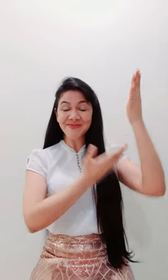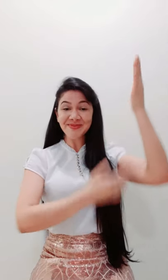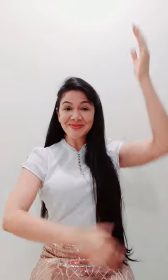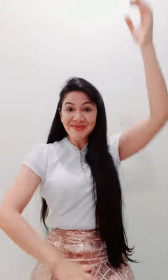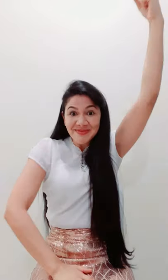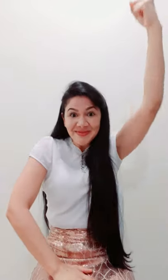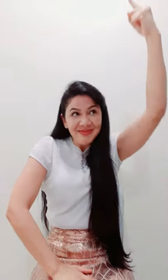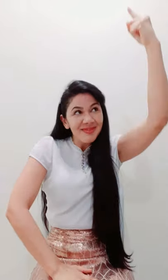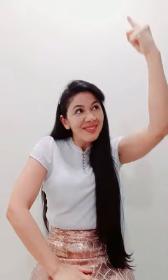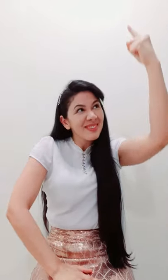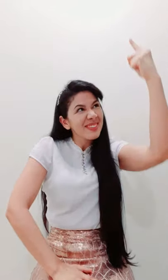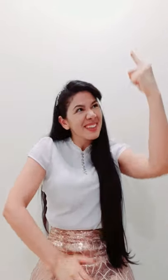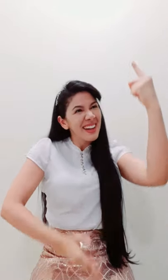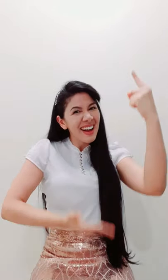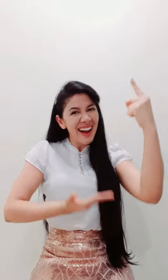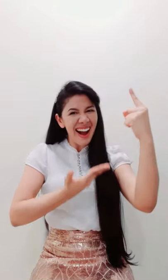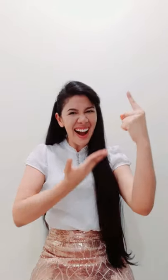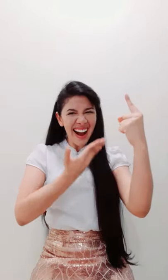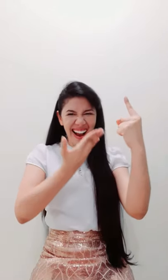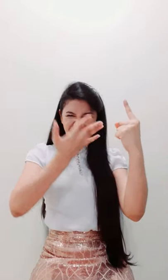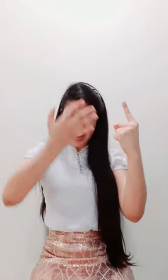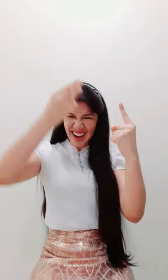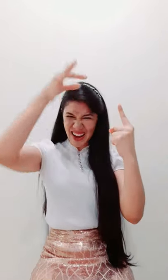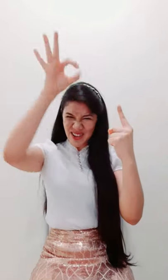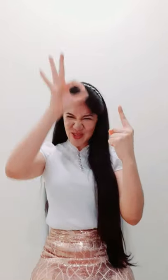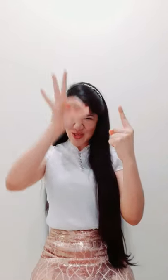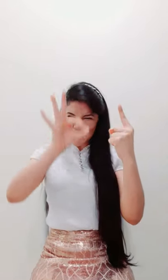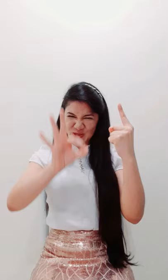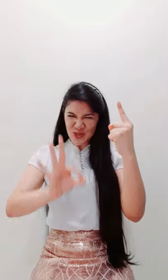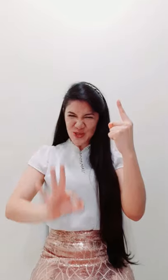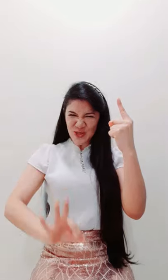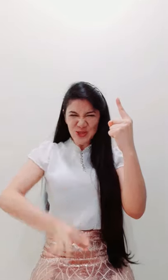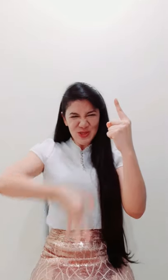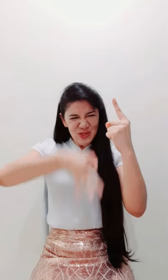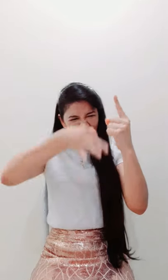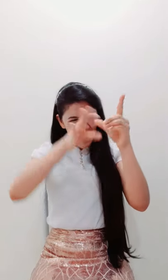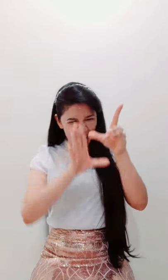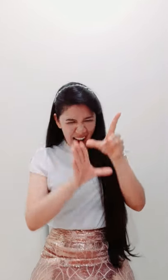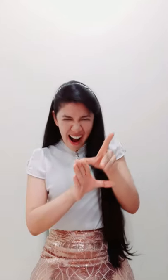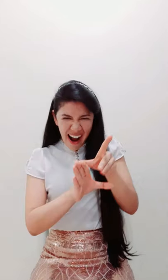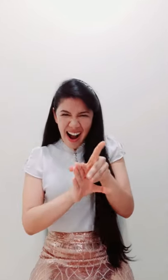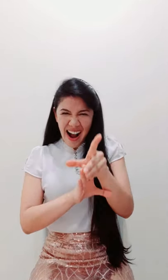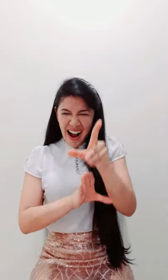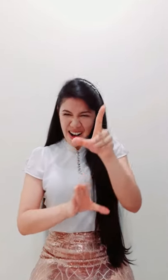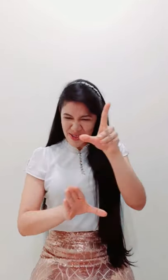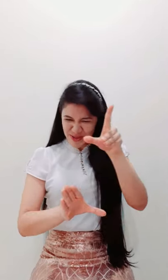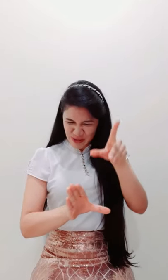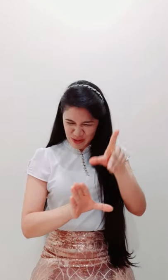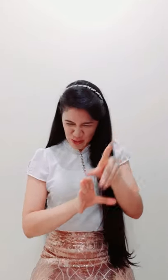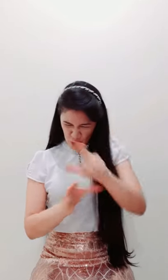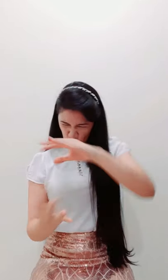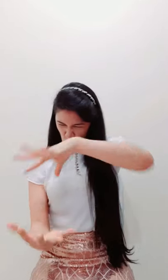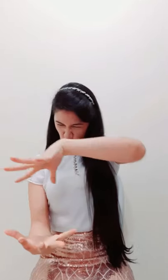O juiz e conselheiro Julgará